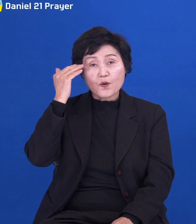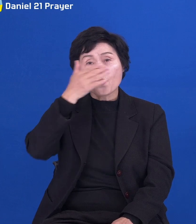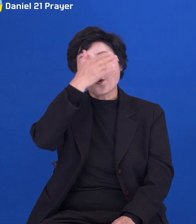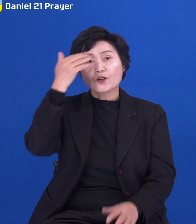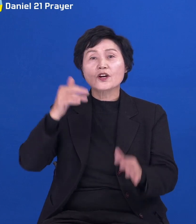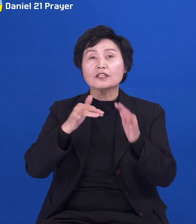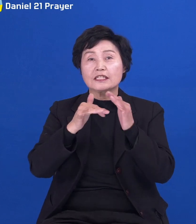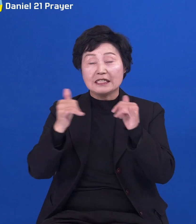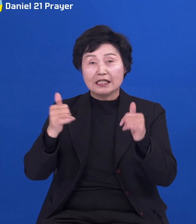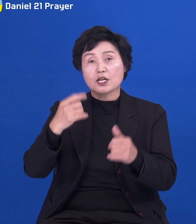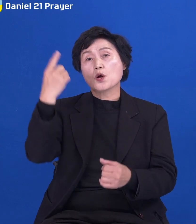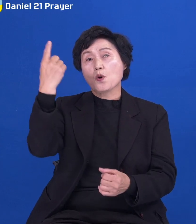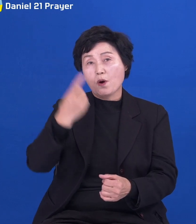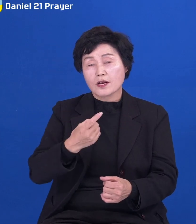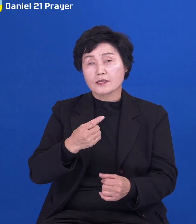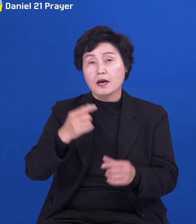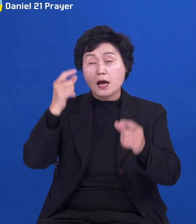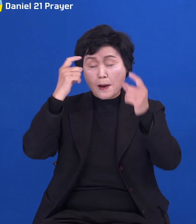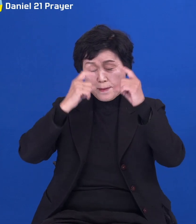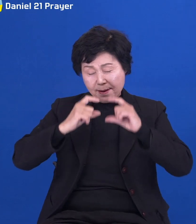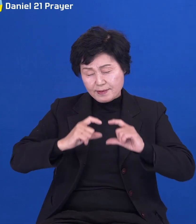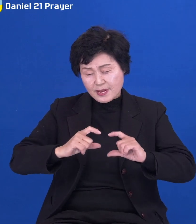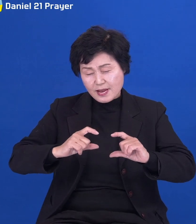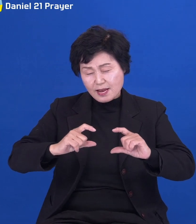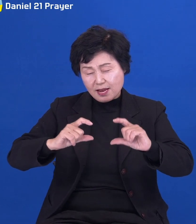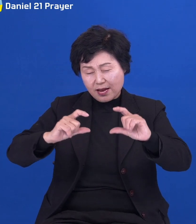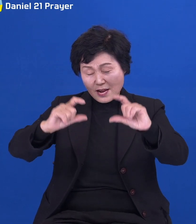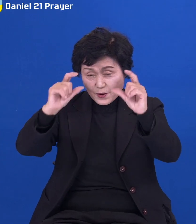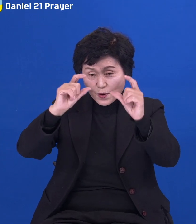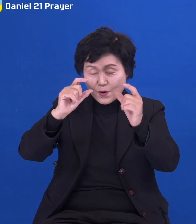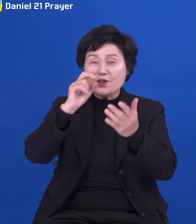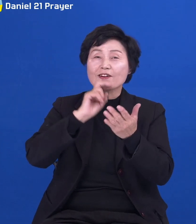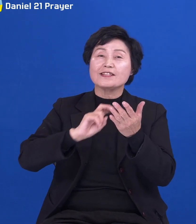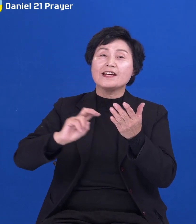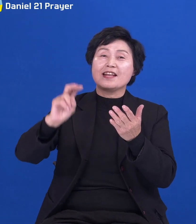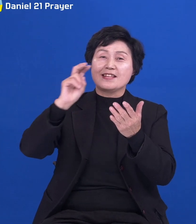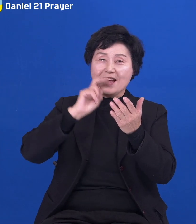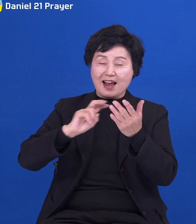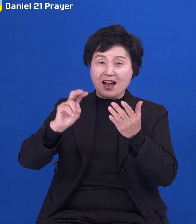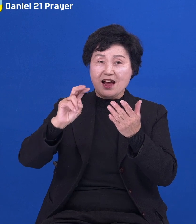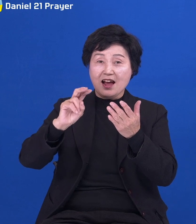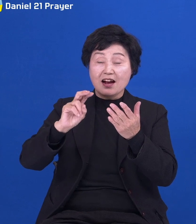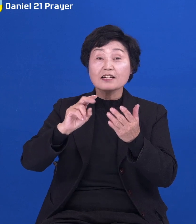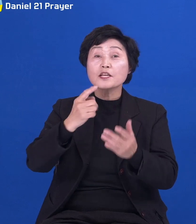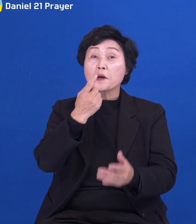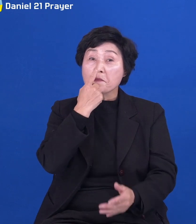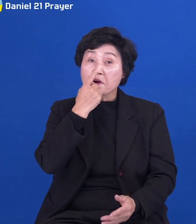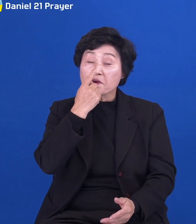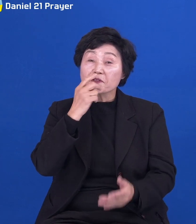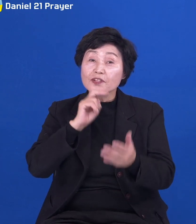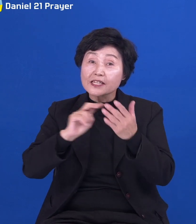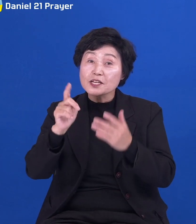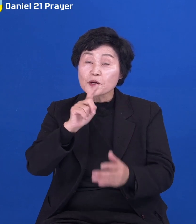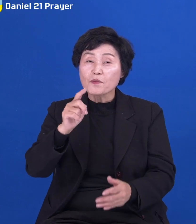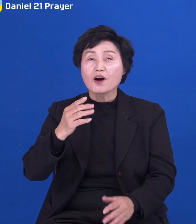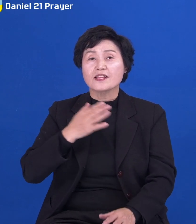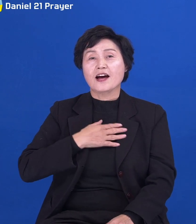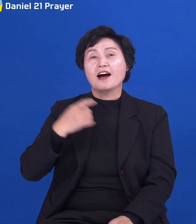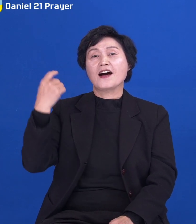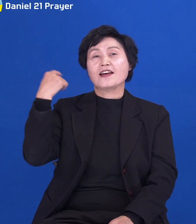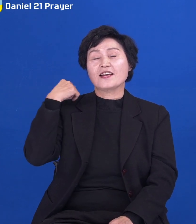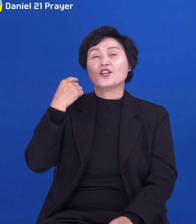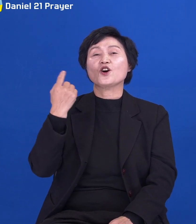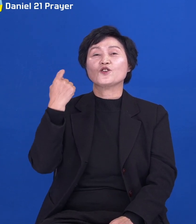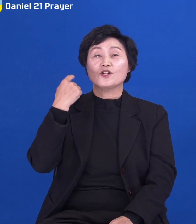피워놓고 밤새 찬양을 높이 불렀어요. 그때 배웠던 찬송가가 나의 등 뒤에서 하고 주의 친절한 발에 안기세를 제가 먼저